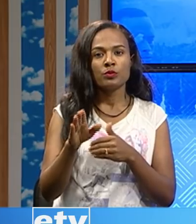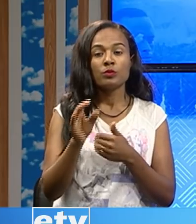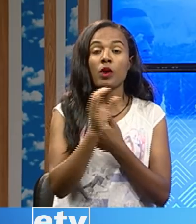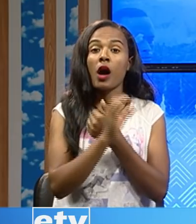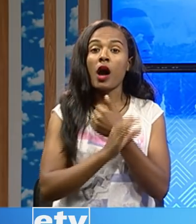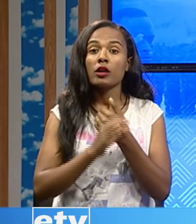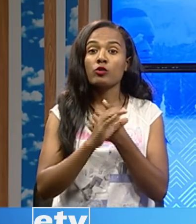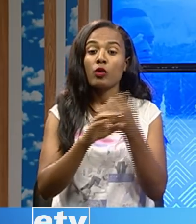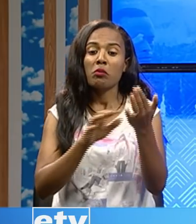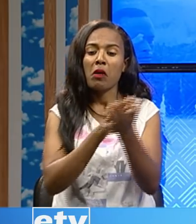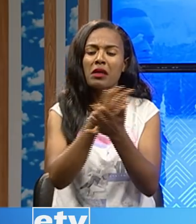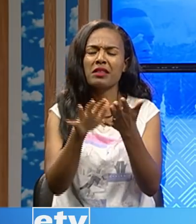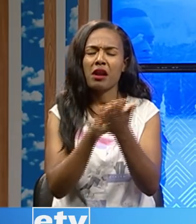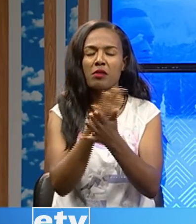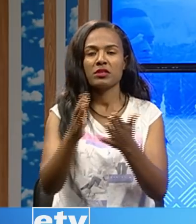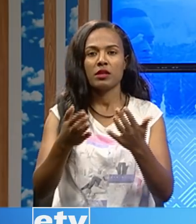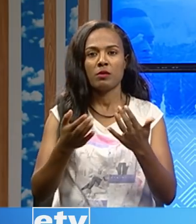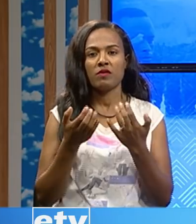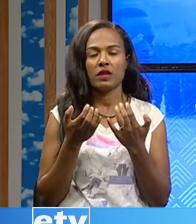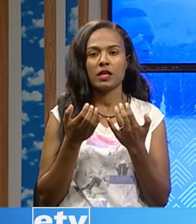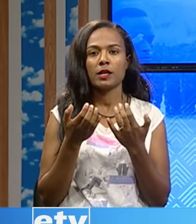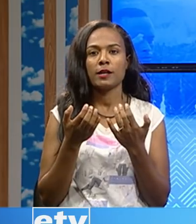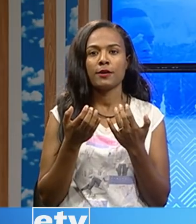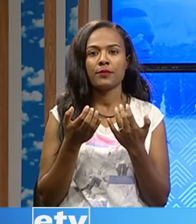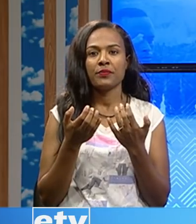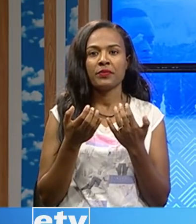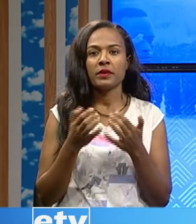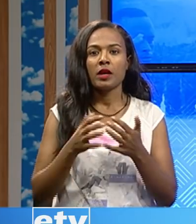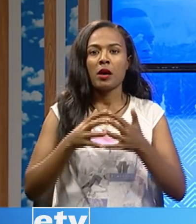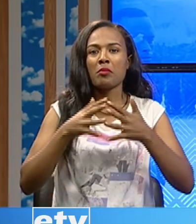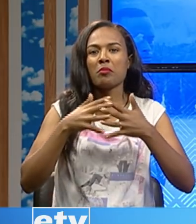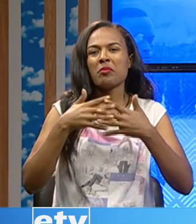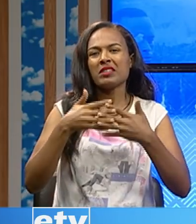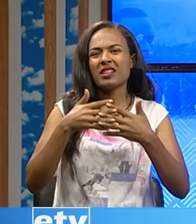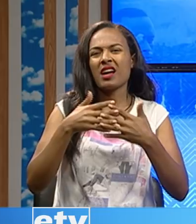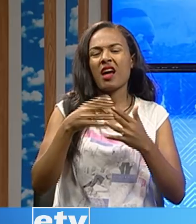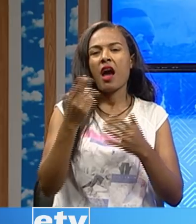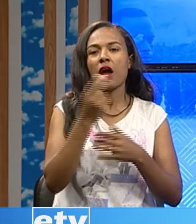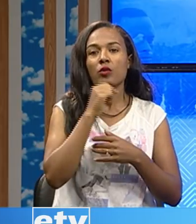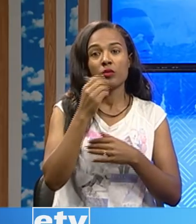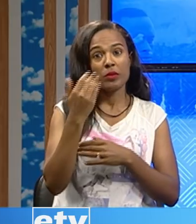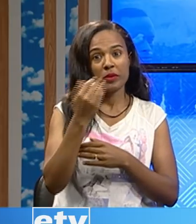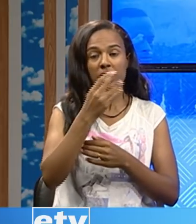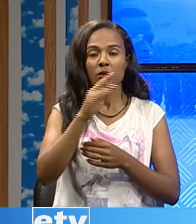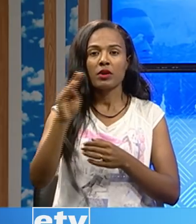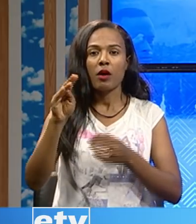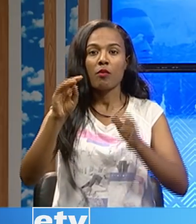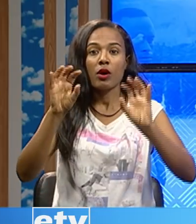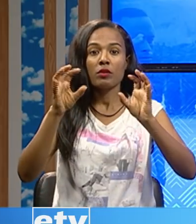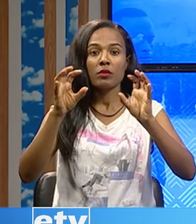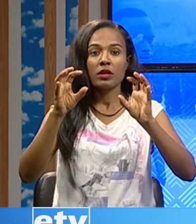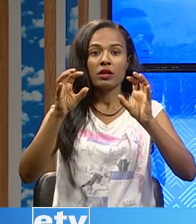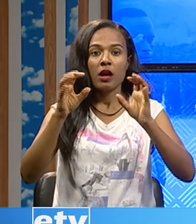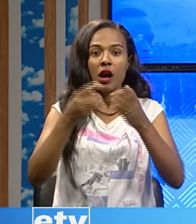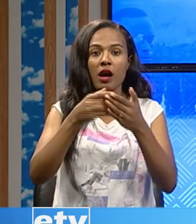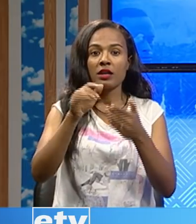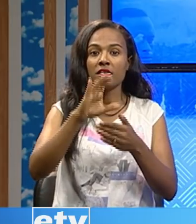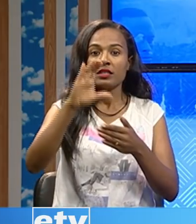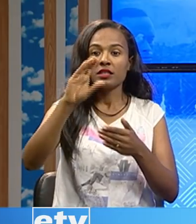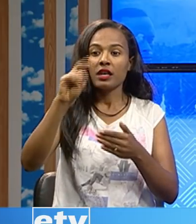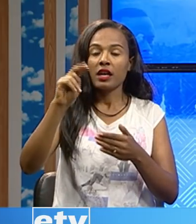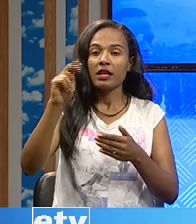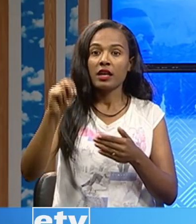አገሪቷን ማተራመስ ለሚፈልግ መሳሪያ አንሆንም ነበር። የምዕራባውያን መገናኛ ብዙሃን እንደ